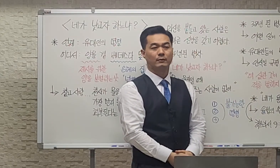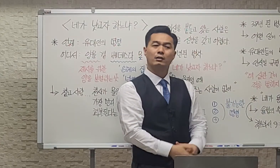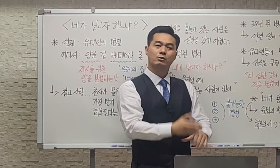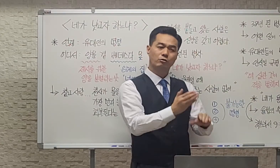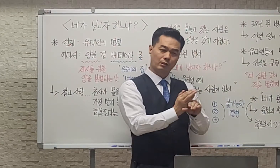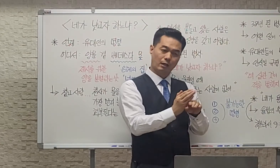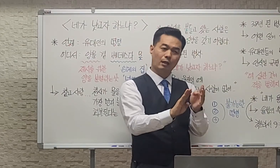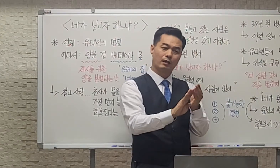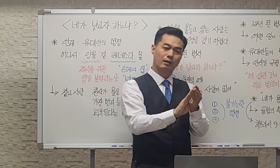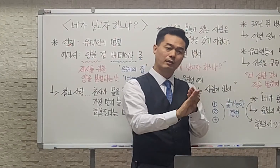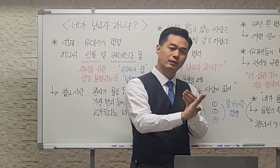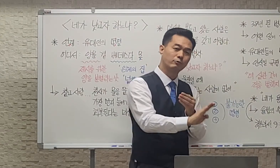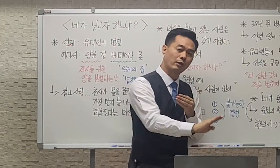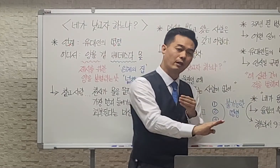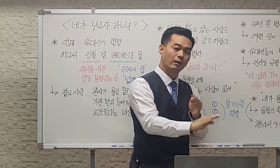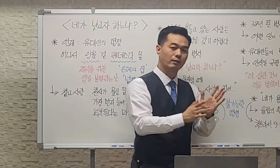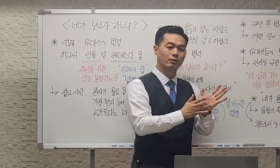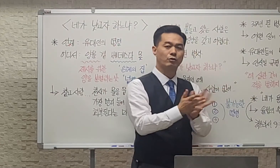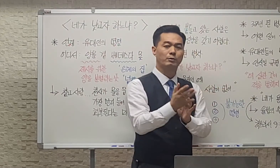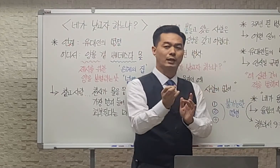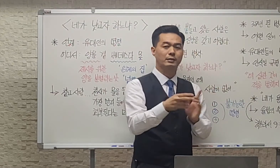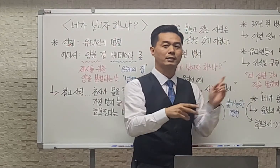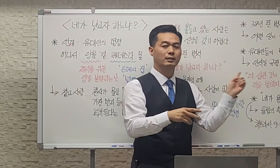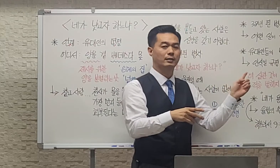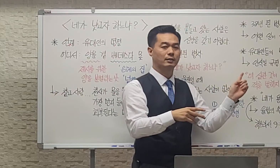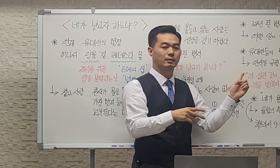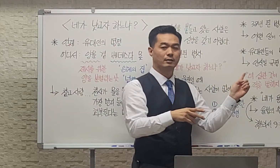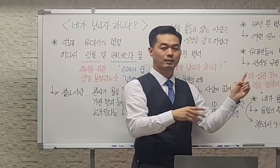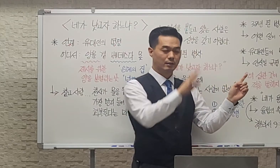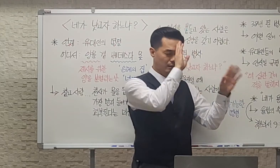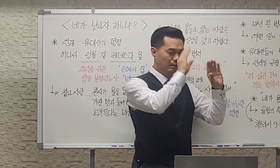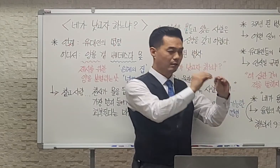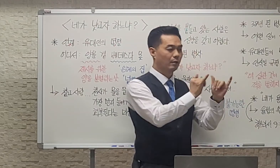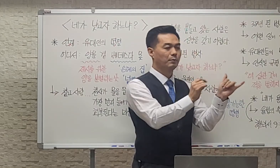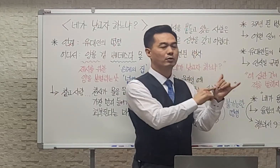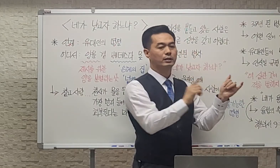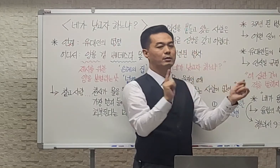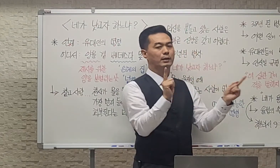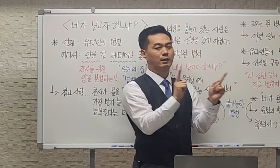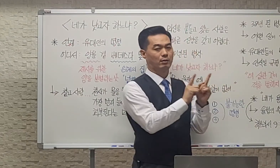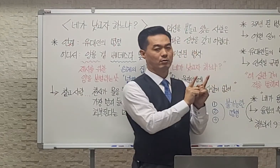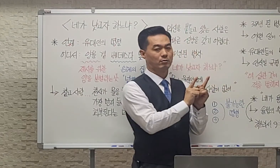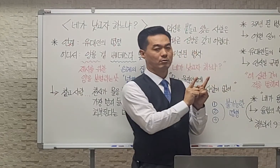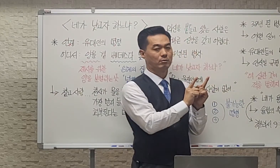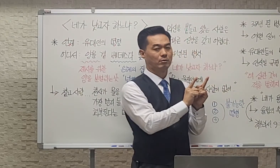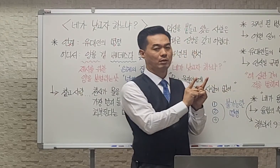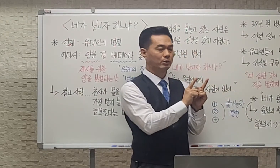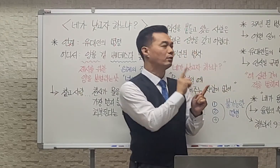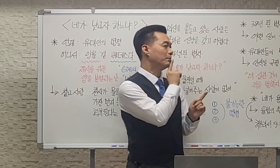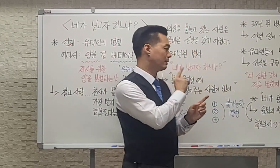그러고 있다가 한참 후에 예수님이 다시 이 병자를 만나요. 그리고